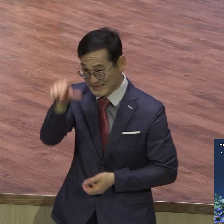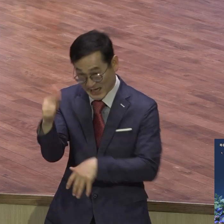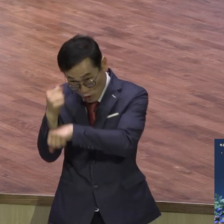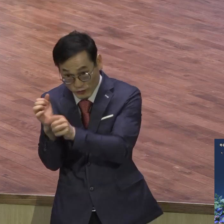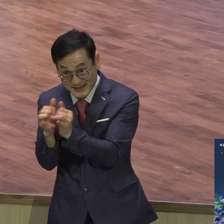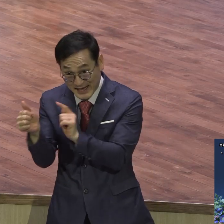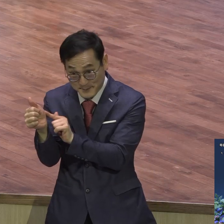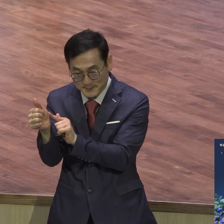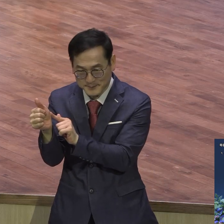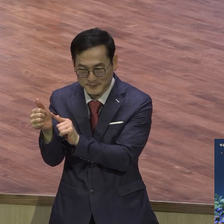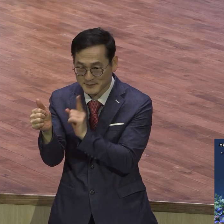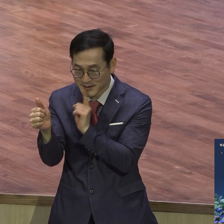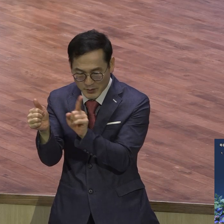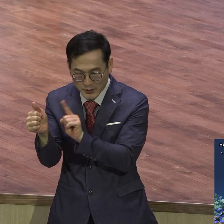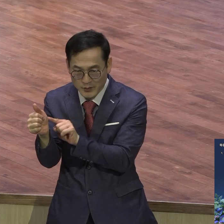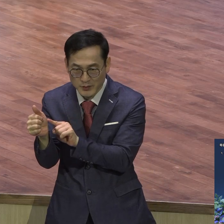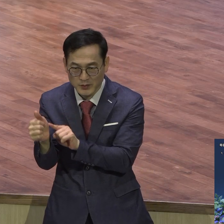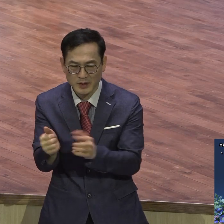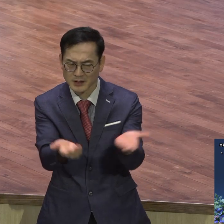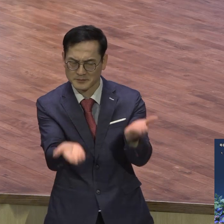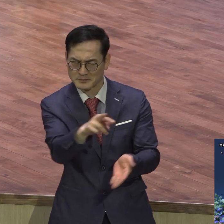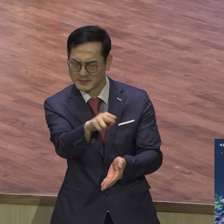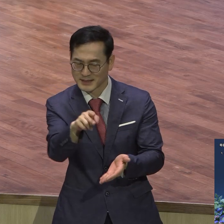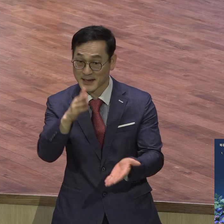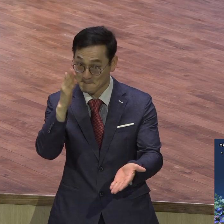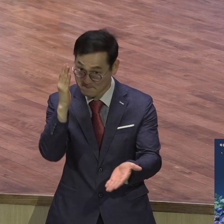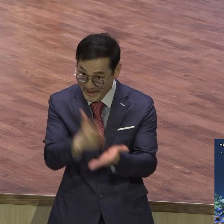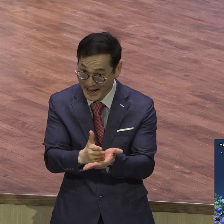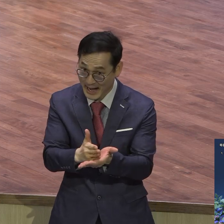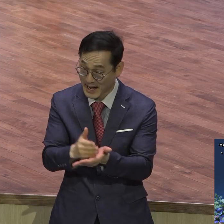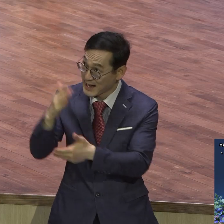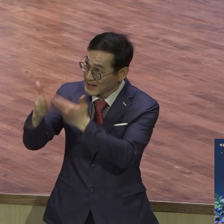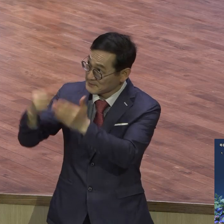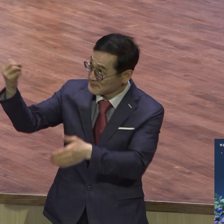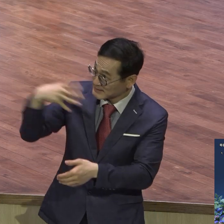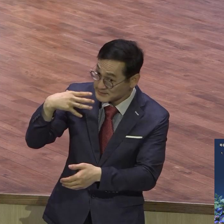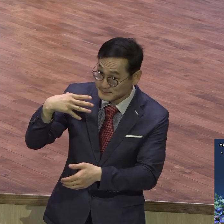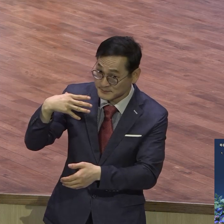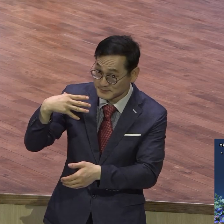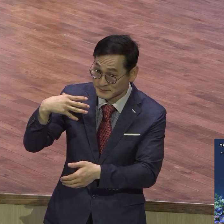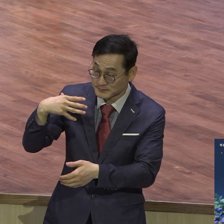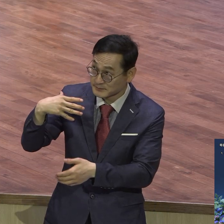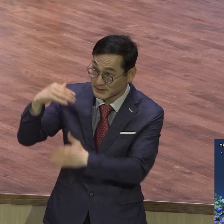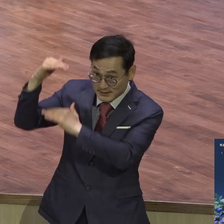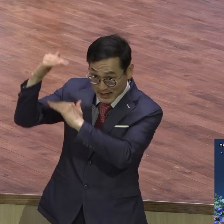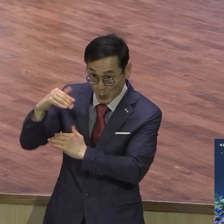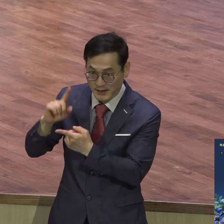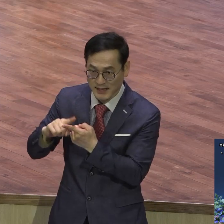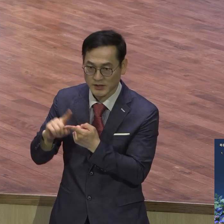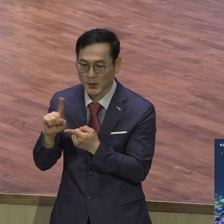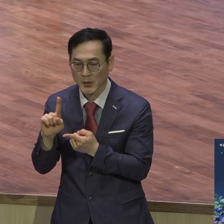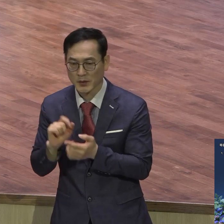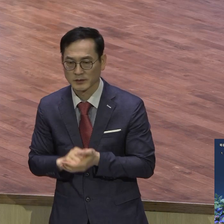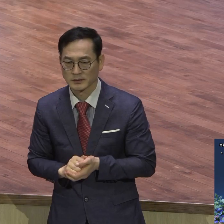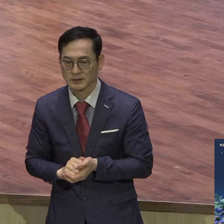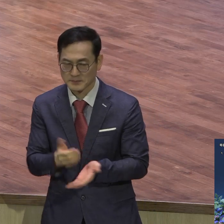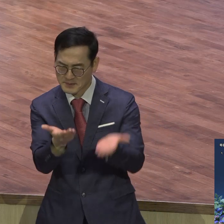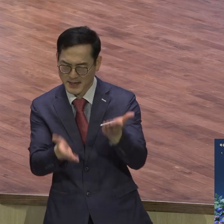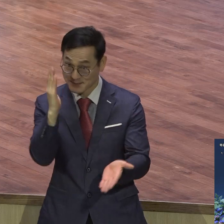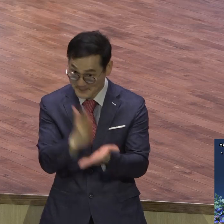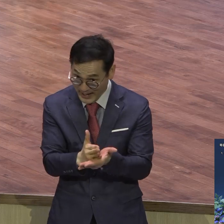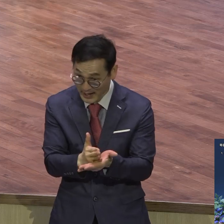말을 했어요 비판하지 말라는 하나님 말씀에 대해서 이렇게 해석했어요 비판하지 말라는 것은